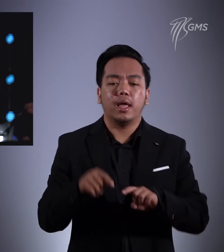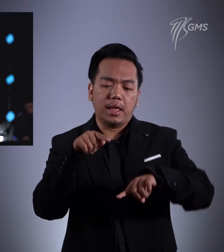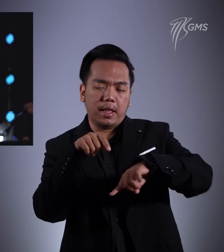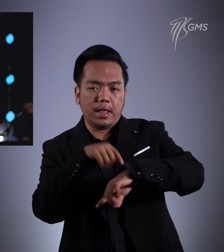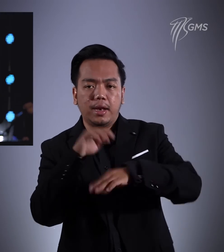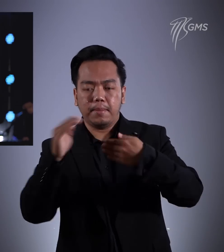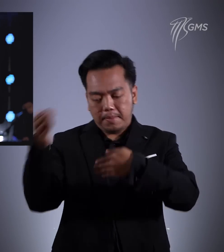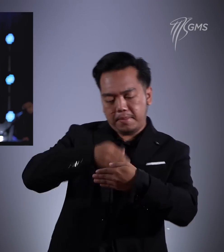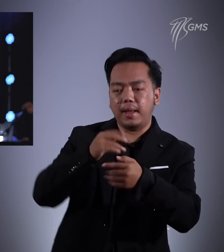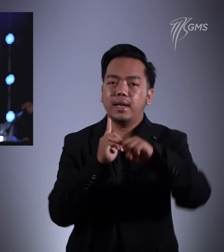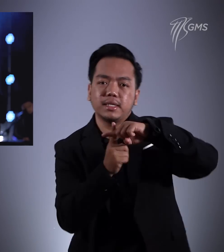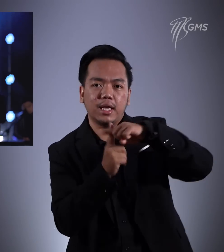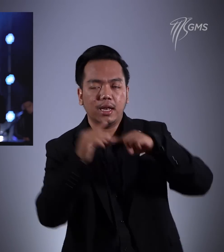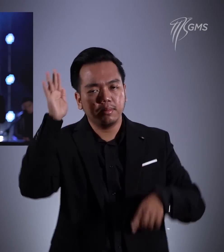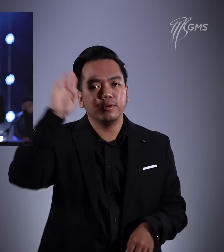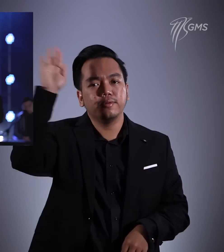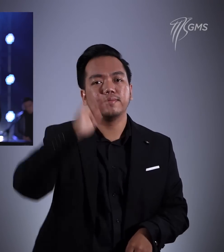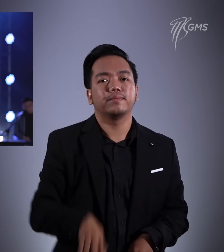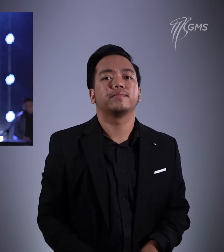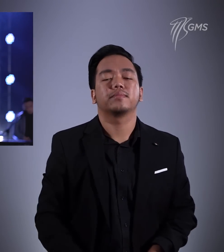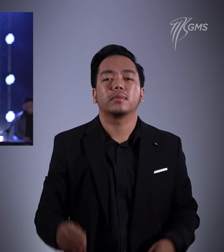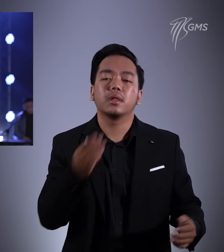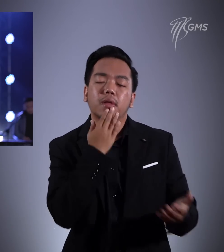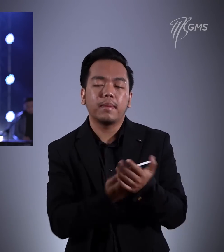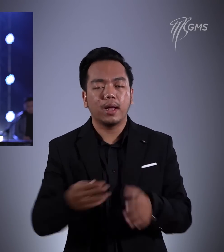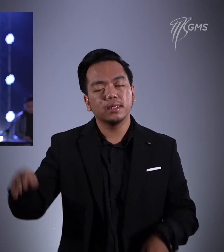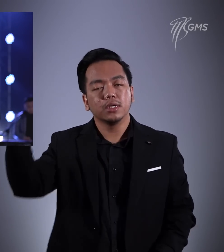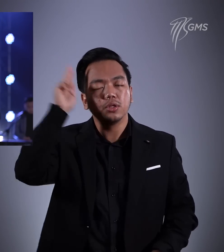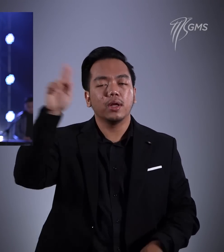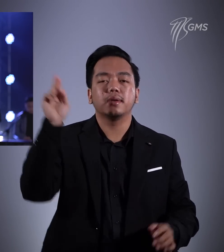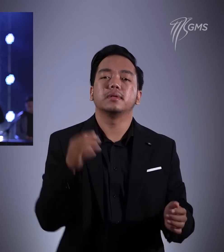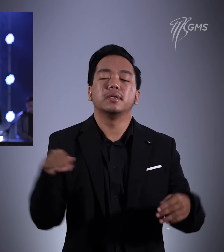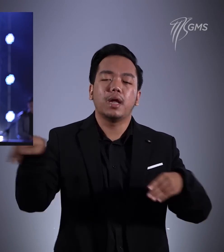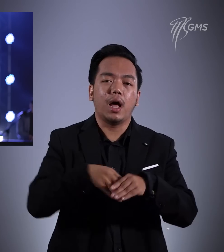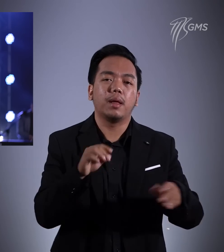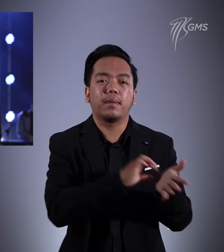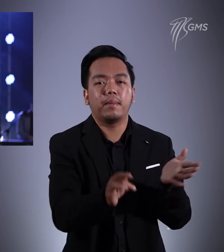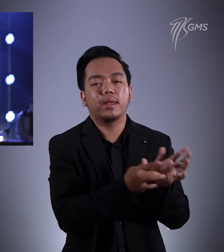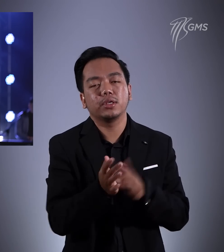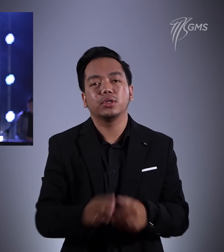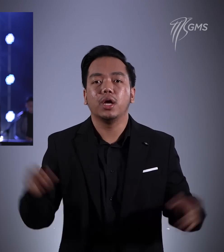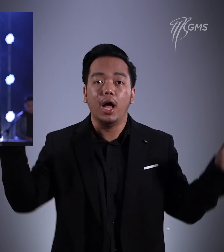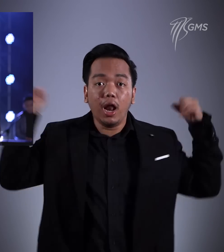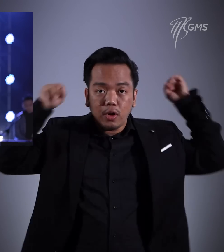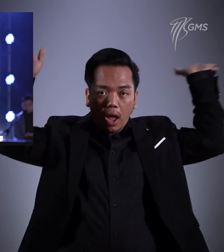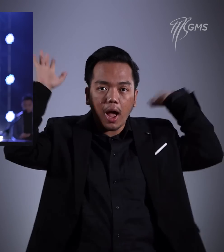firman, jemaatmu bertumbuh. Terima kasih Bapa Sorgawi dalam nama Yesus. Haleluya.